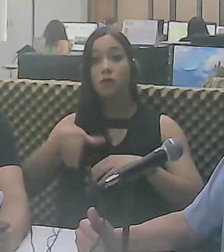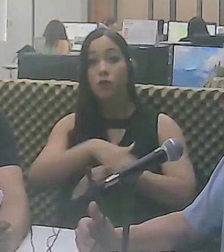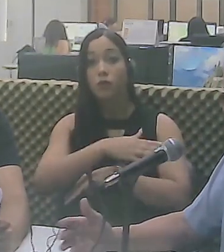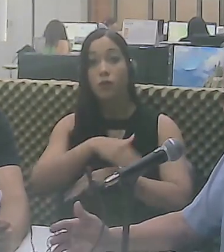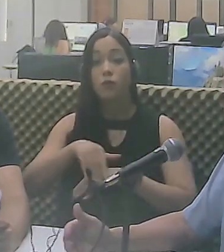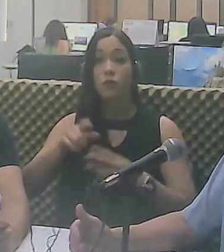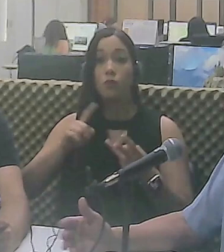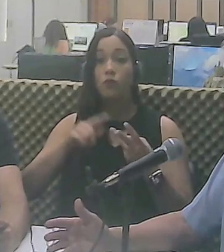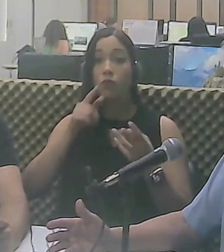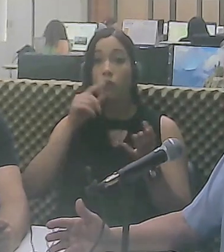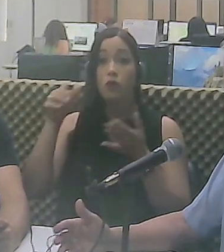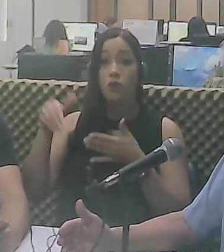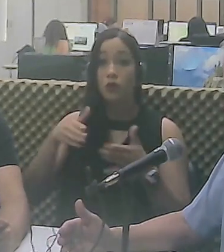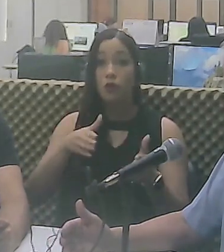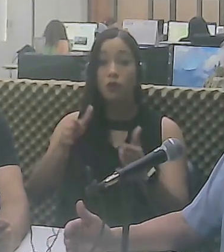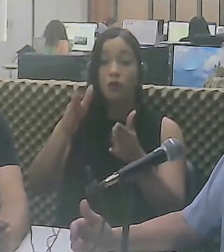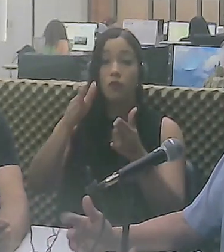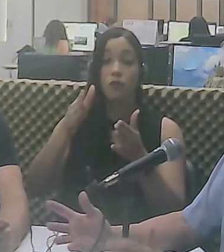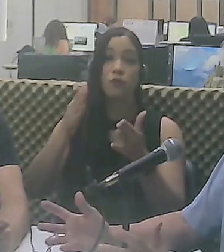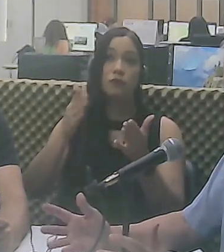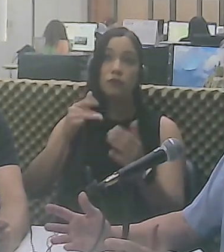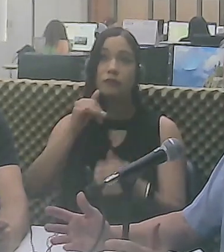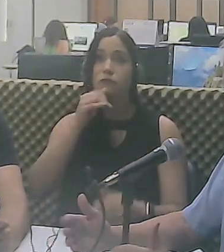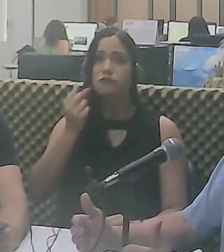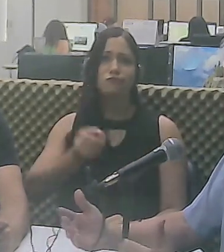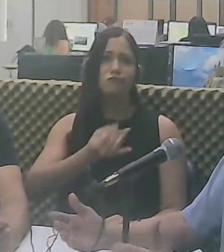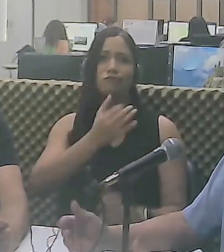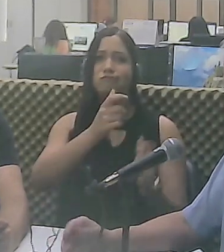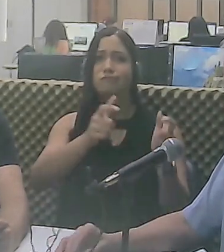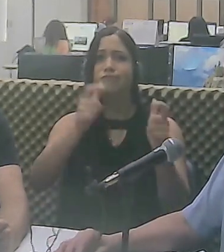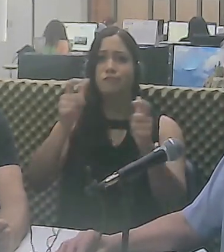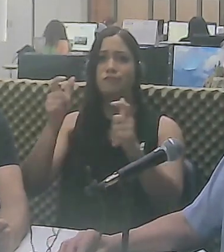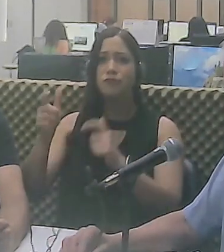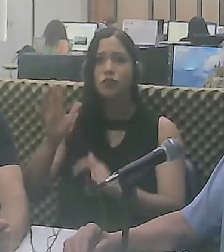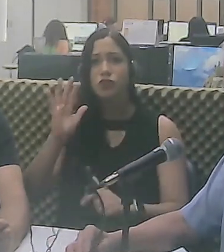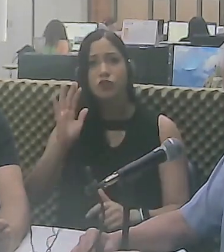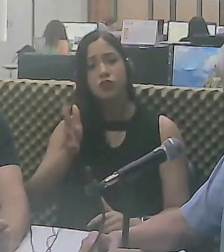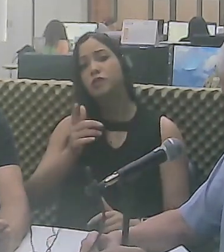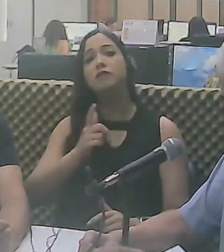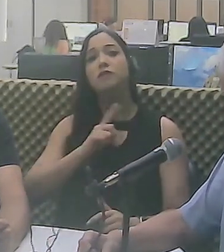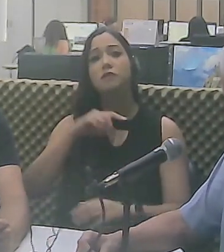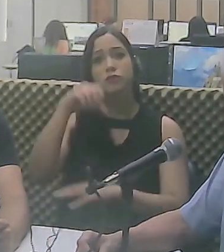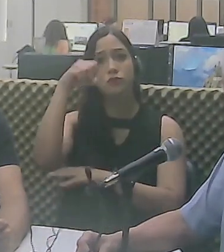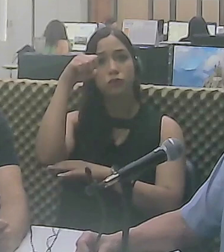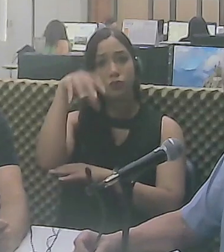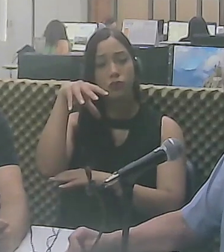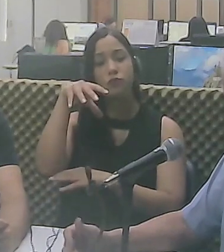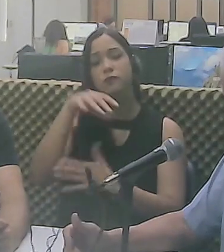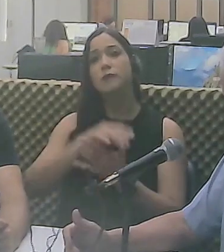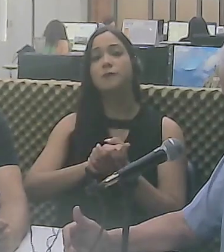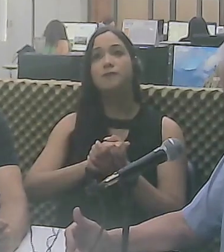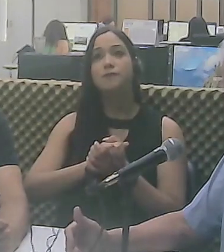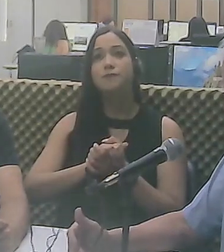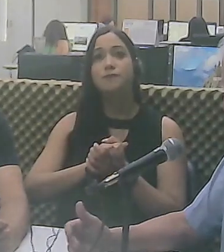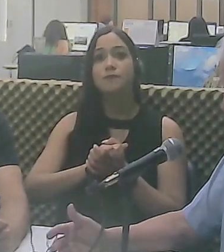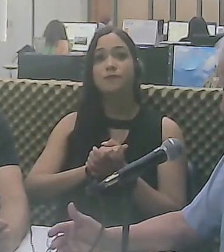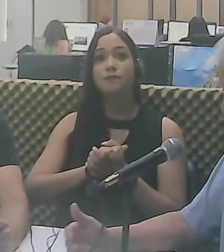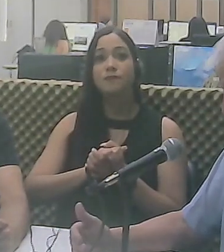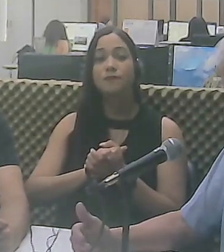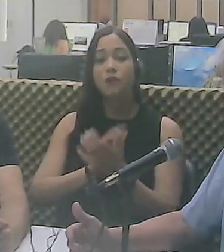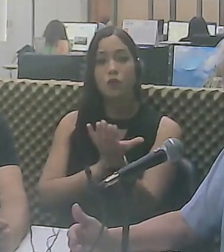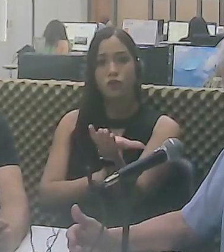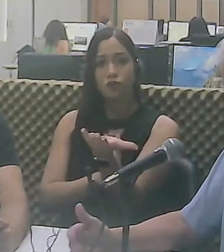os Córregos né Nós temos aí vários locais que são Já sinalizados que é